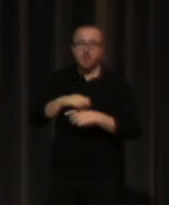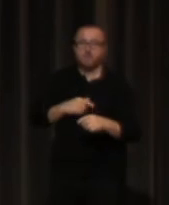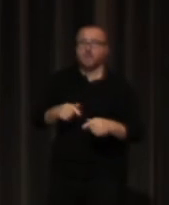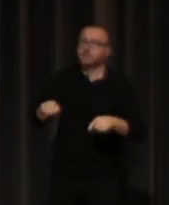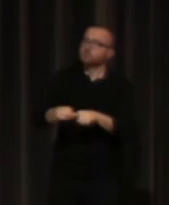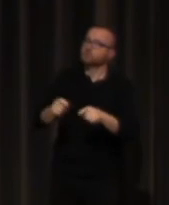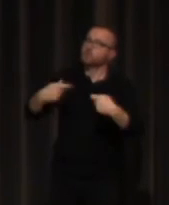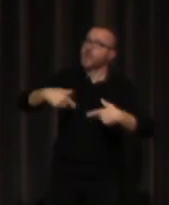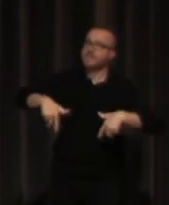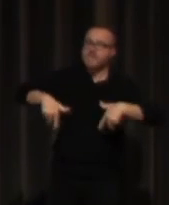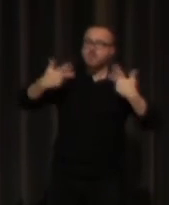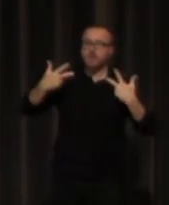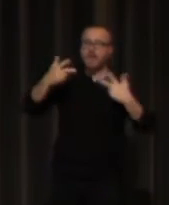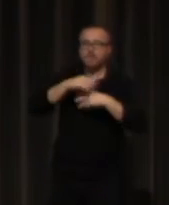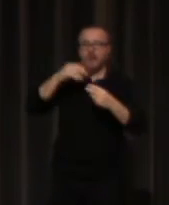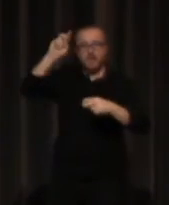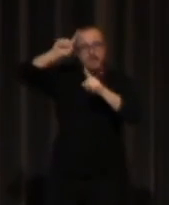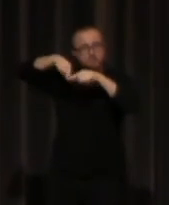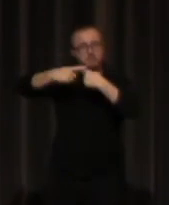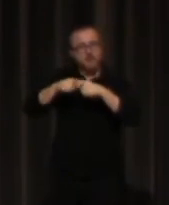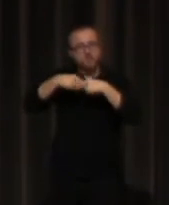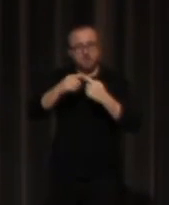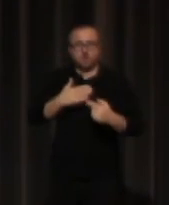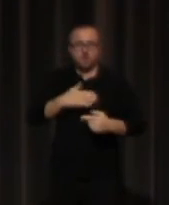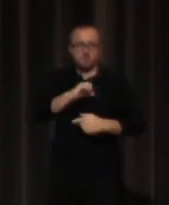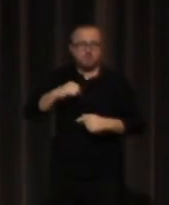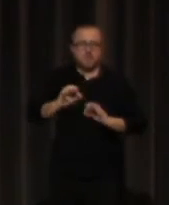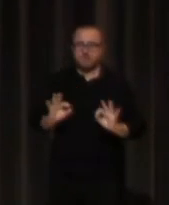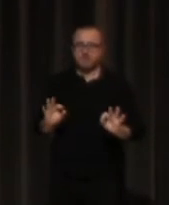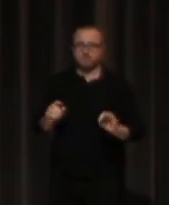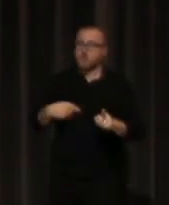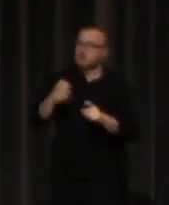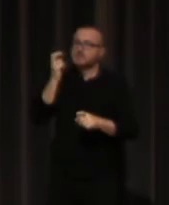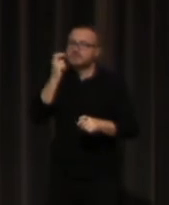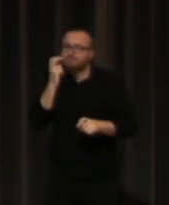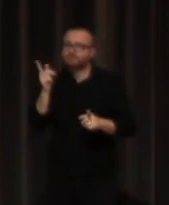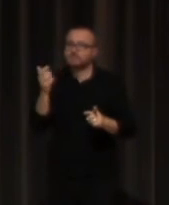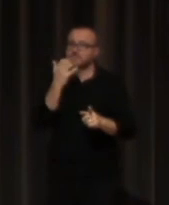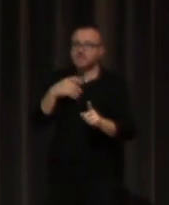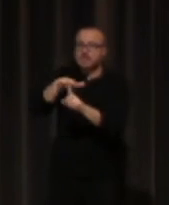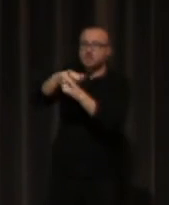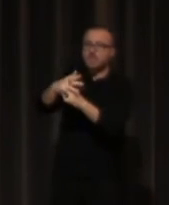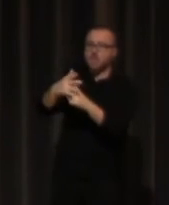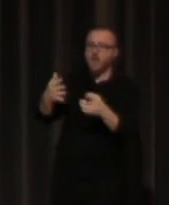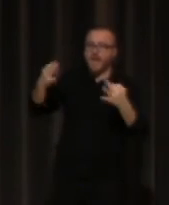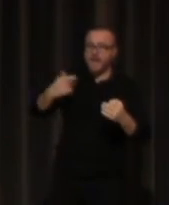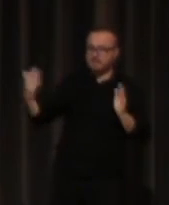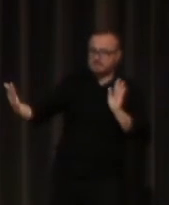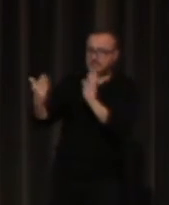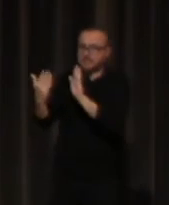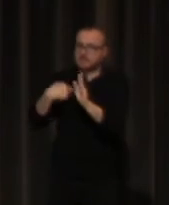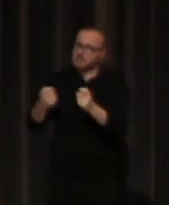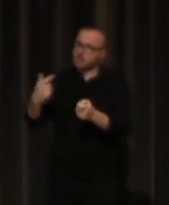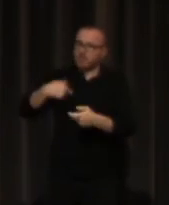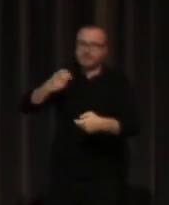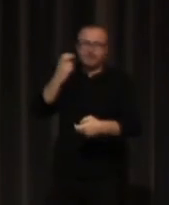lliure, perquè no pugui tenir cap por, perquè els poetes, hi ha alguna definició de poesia o